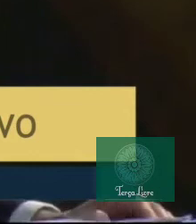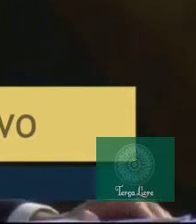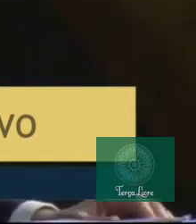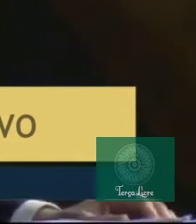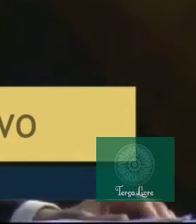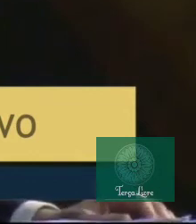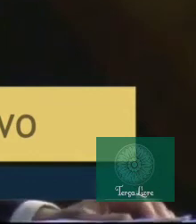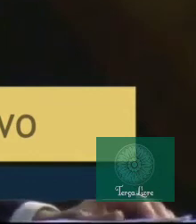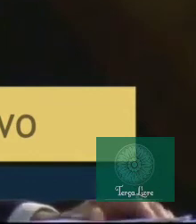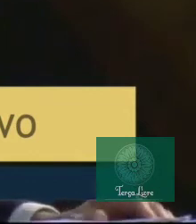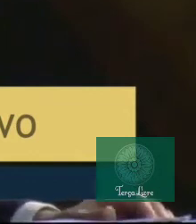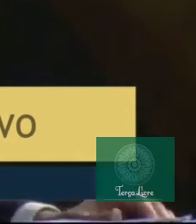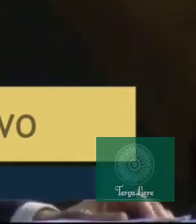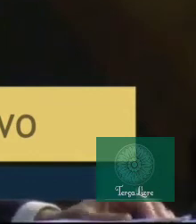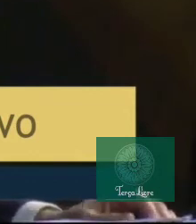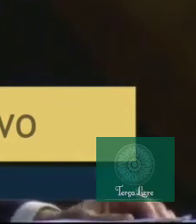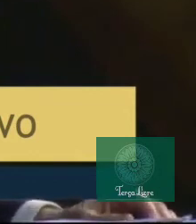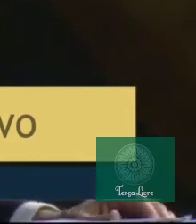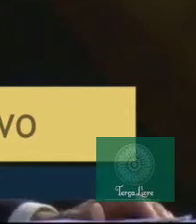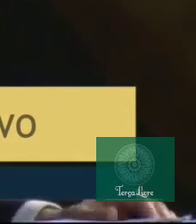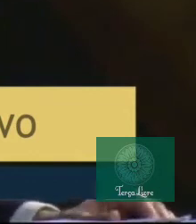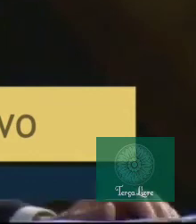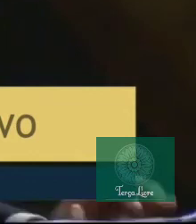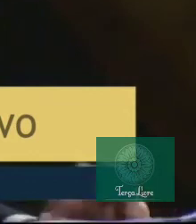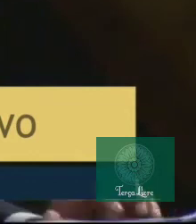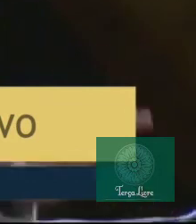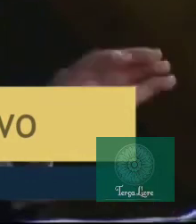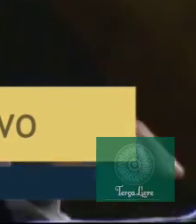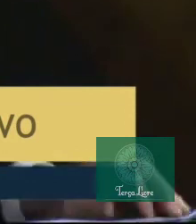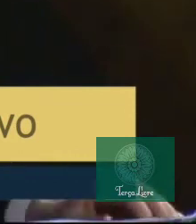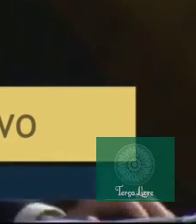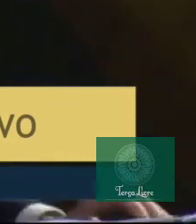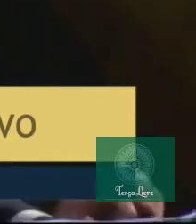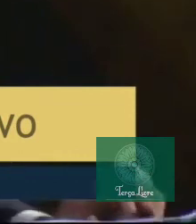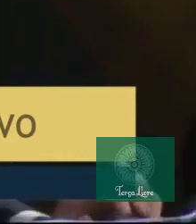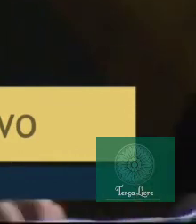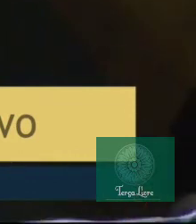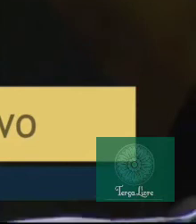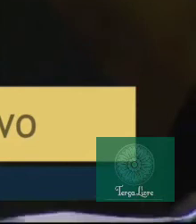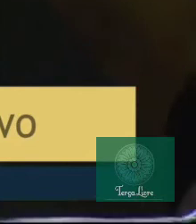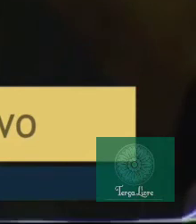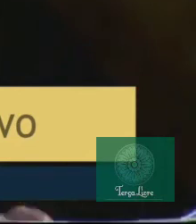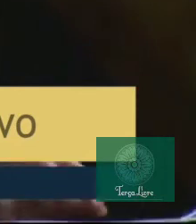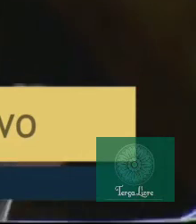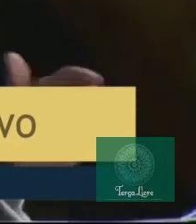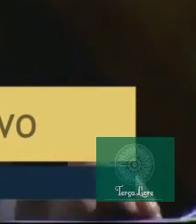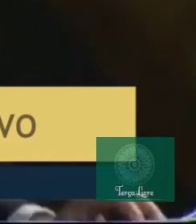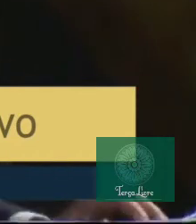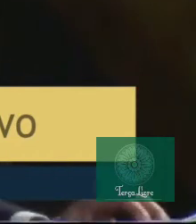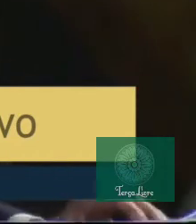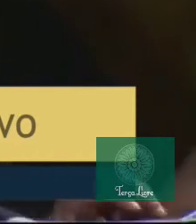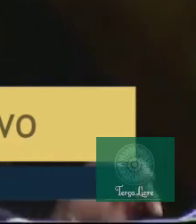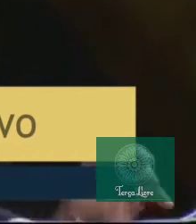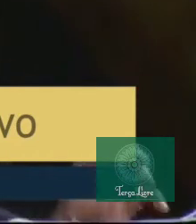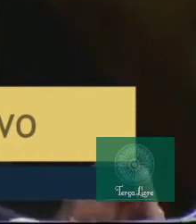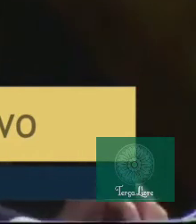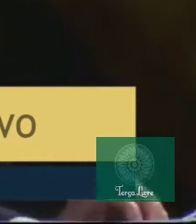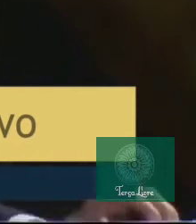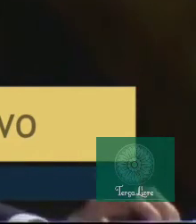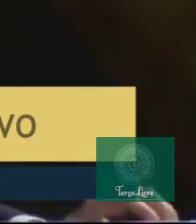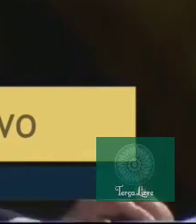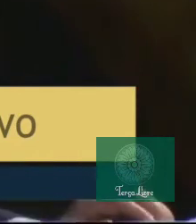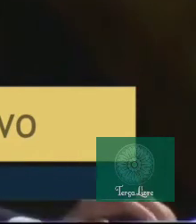da teologia da libertação, que de libertação não tem nada, e de tirania tem tudo. É contra isso que nós devemos lutar. Os franceses têm uma